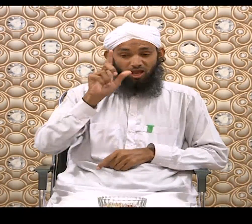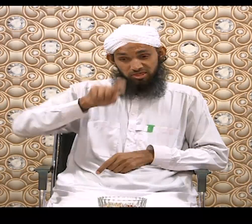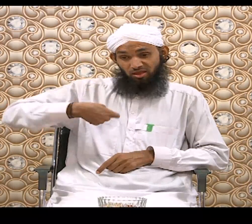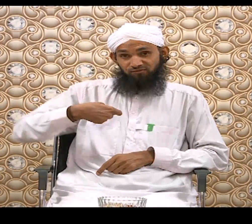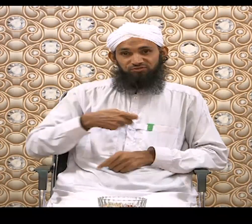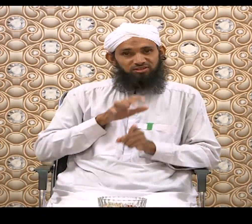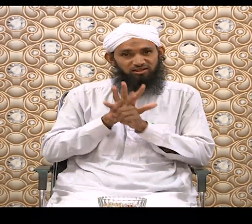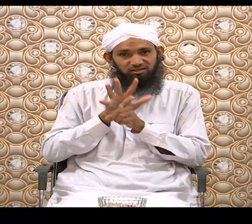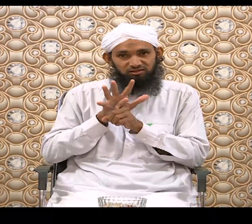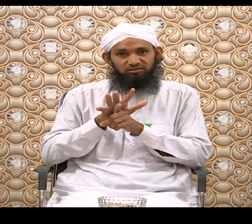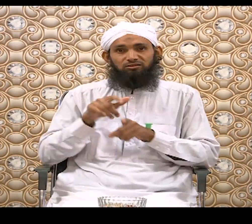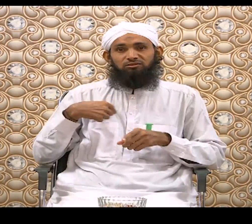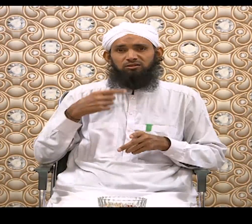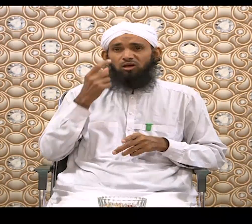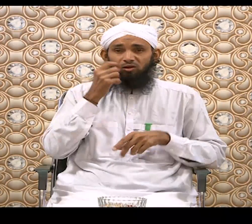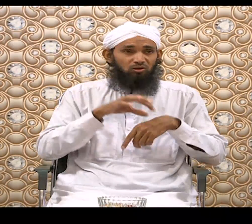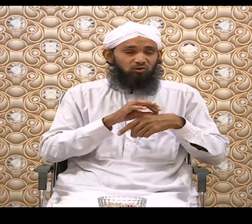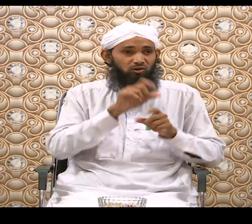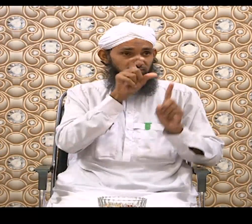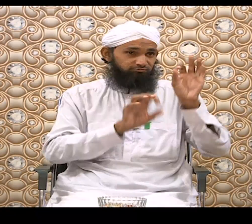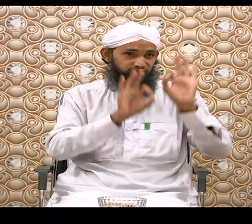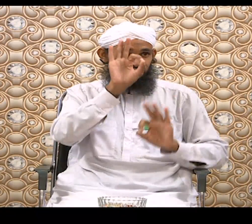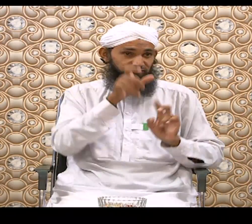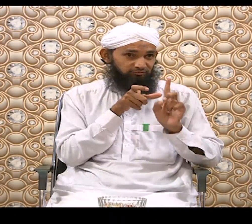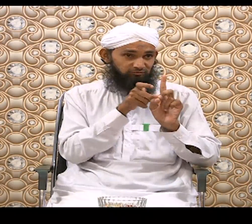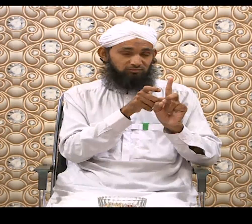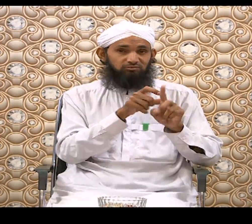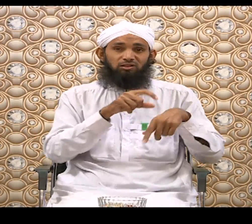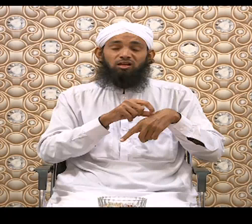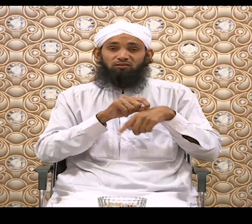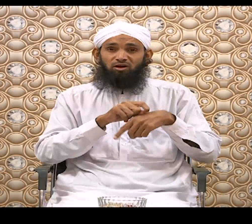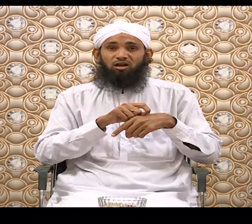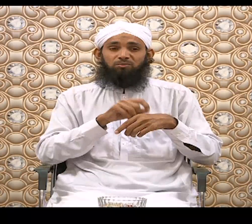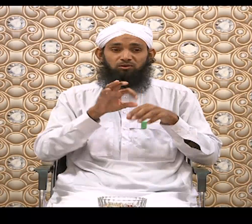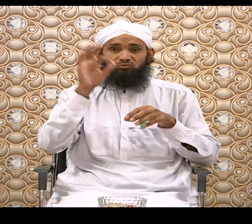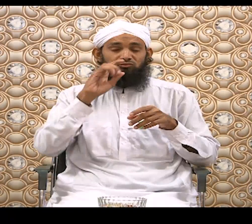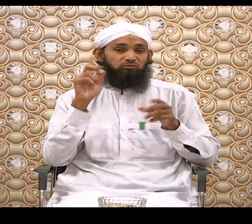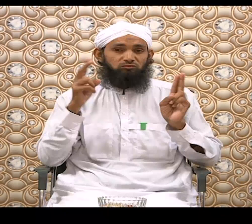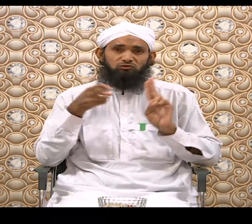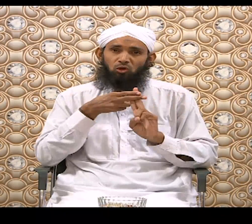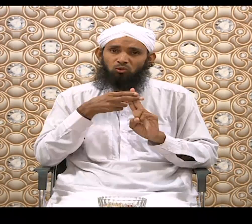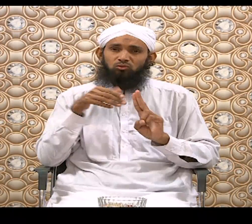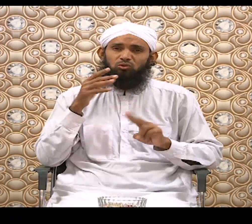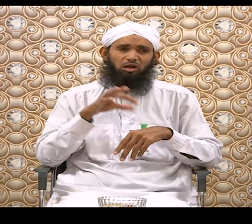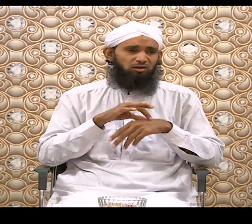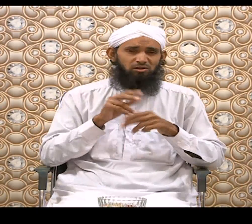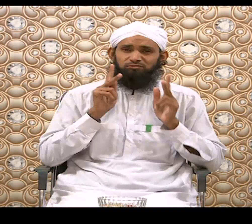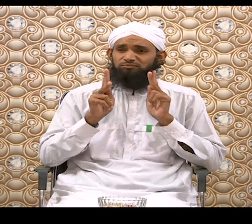اصلاح اور لوگوں کی نگاہ بانی کرنے عام و خاص کو دوست رکھنے اور عام لوگوں کے حالات سے